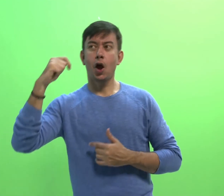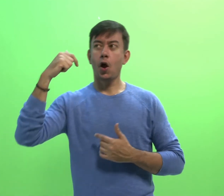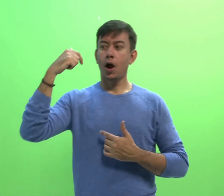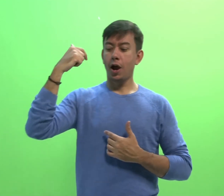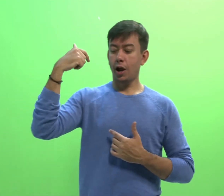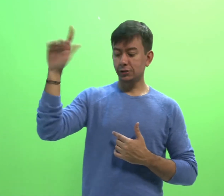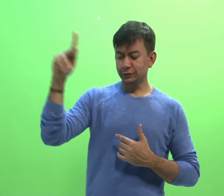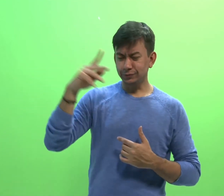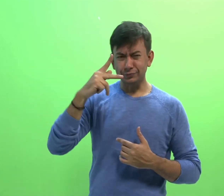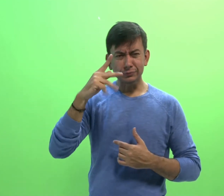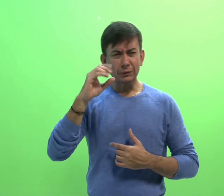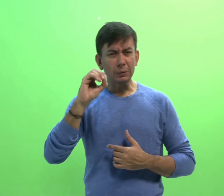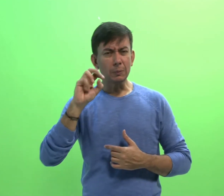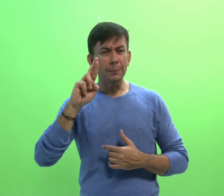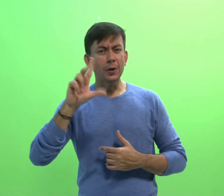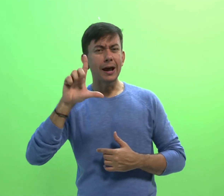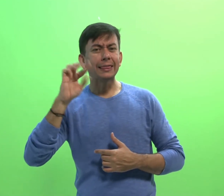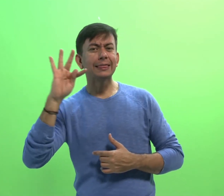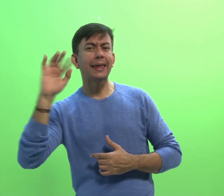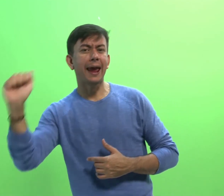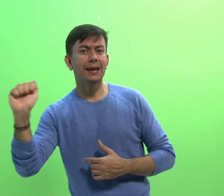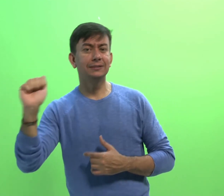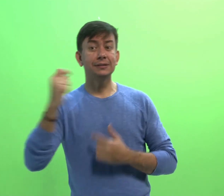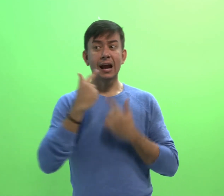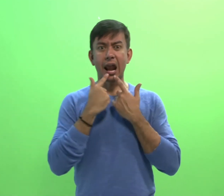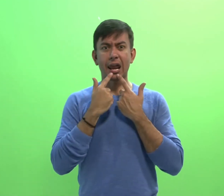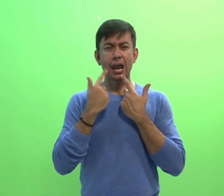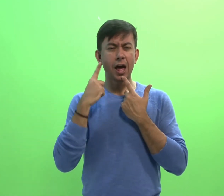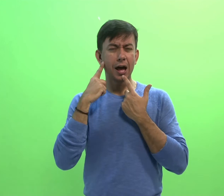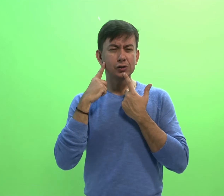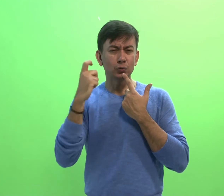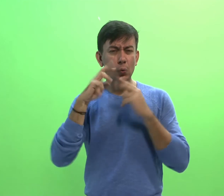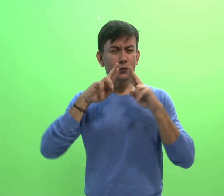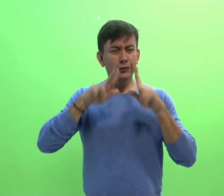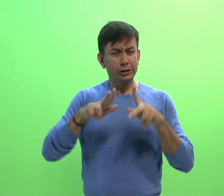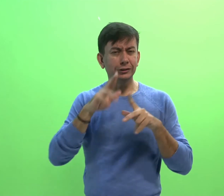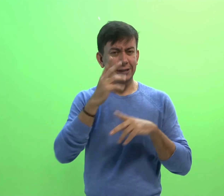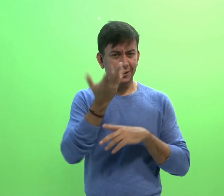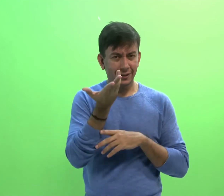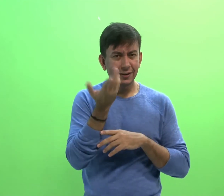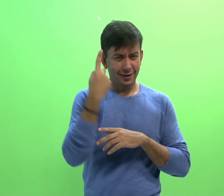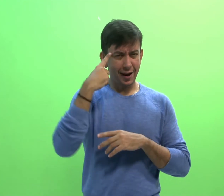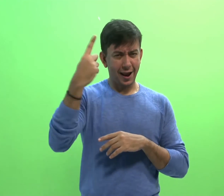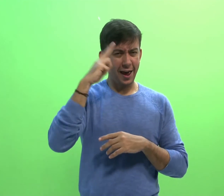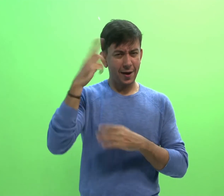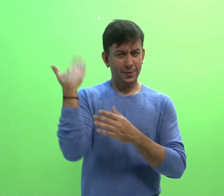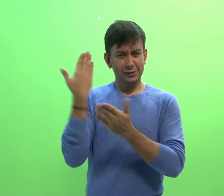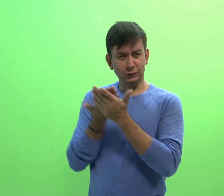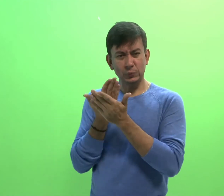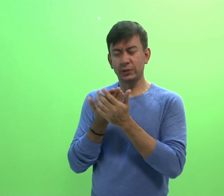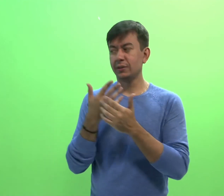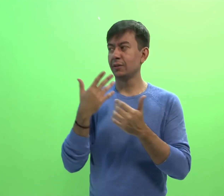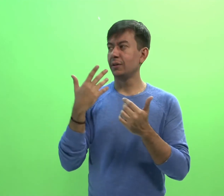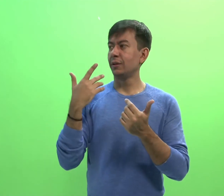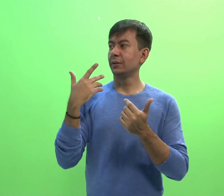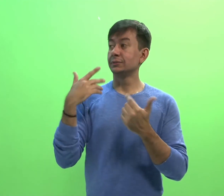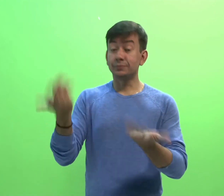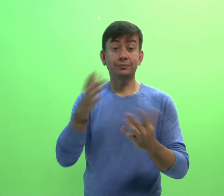Outros lugares fala polta. Então o som vai ser distinto. Lembra que nós estudamos? Então, por exemplo, tia,